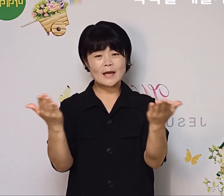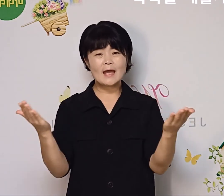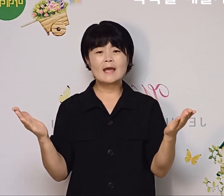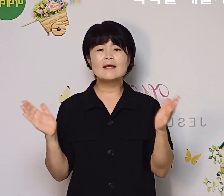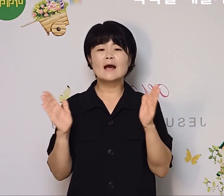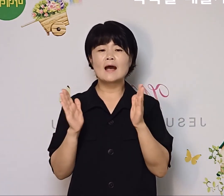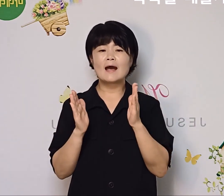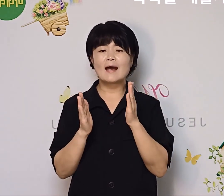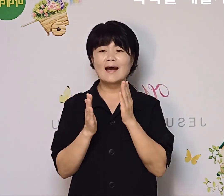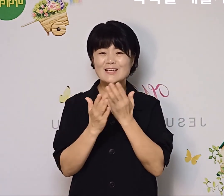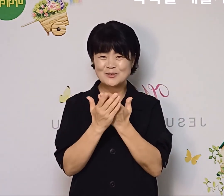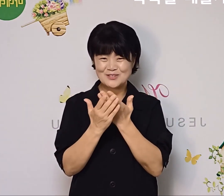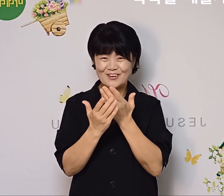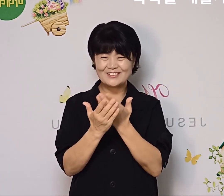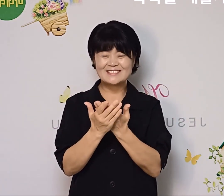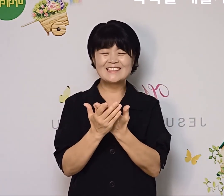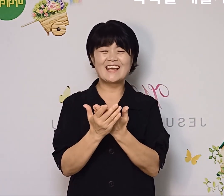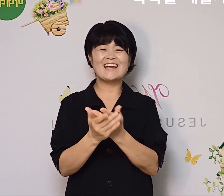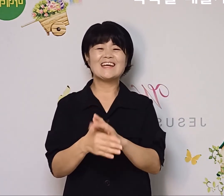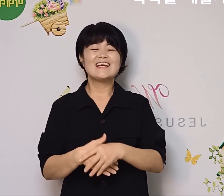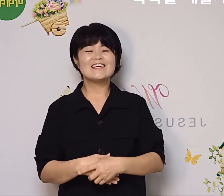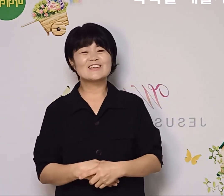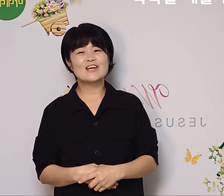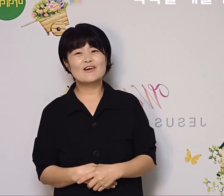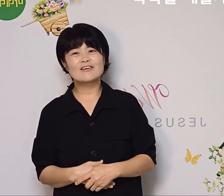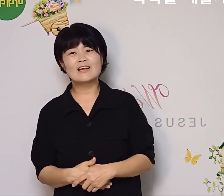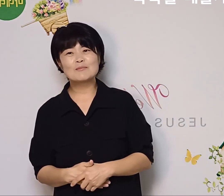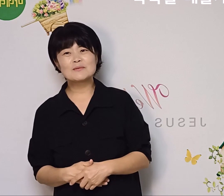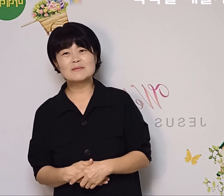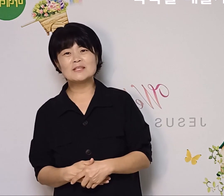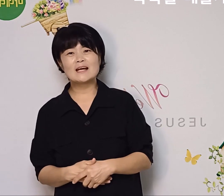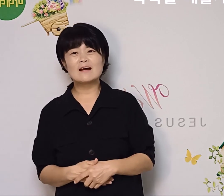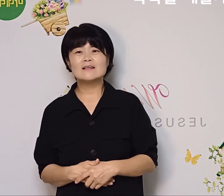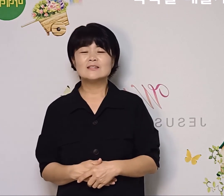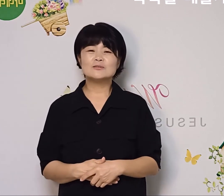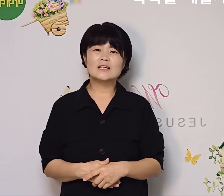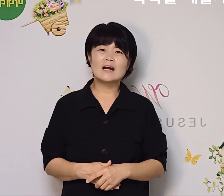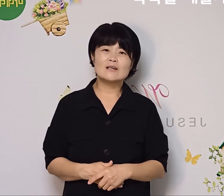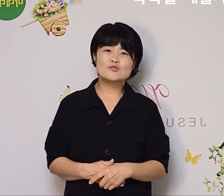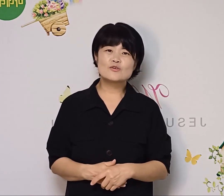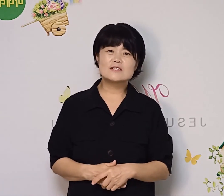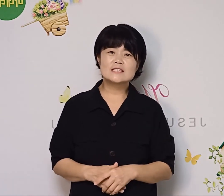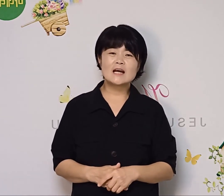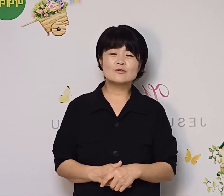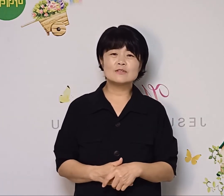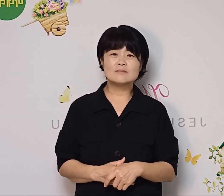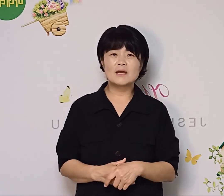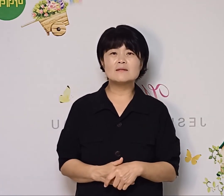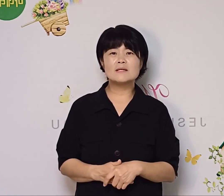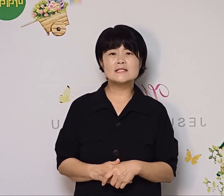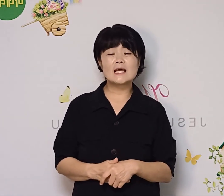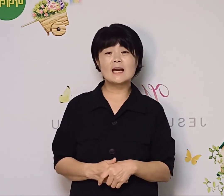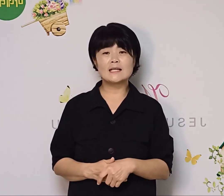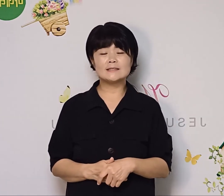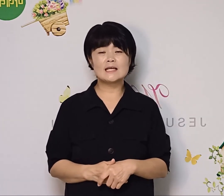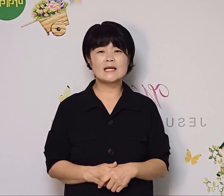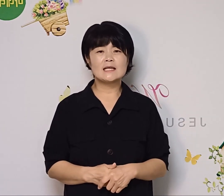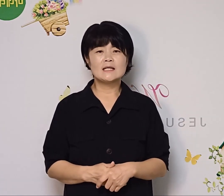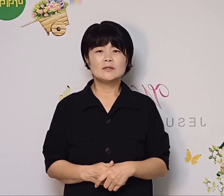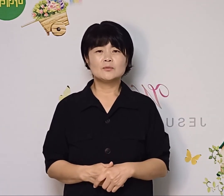베풀게 하소서. 네, 이렇게 연결하면 됩니다. 우리가 주어진 하루를 매일매일 살아가는데